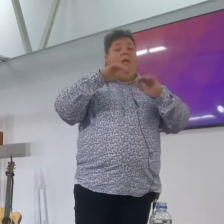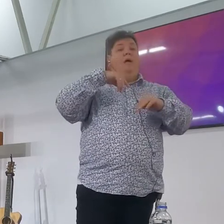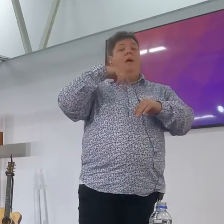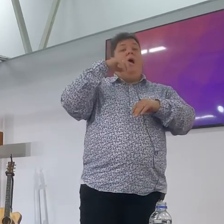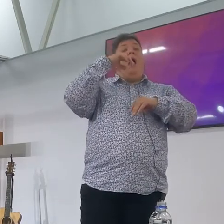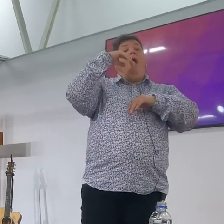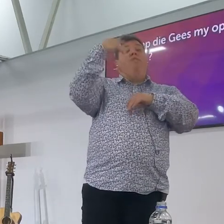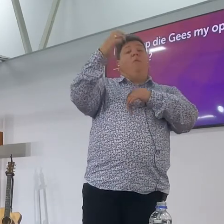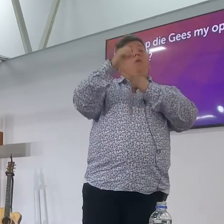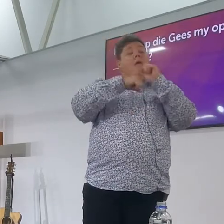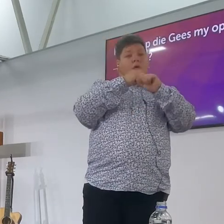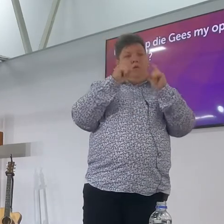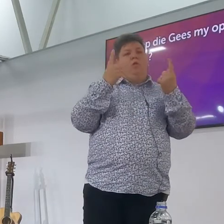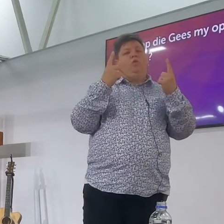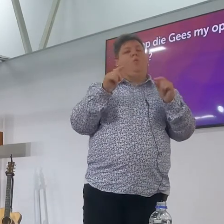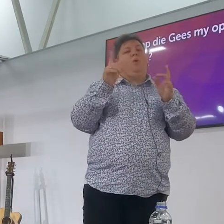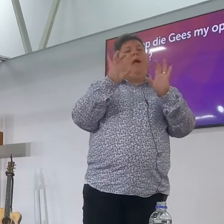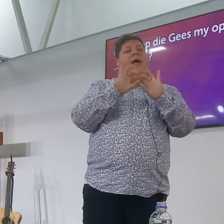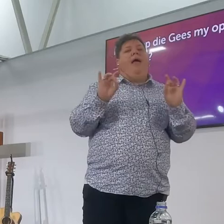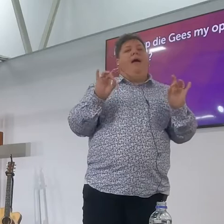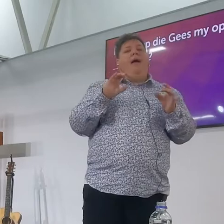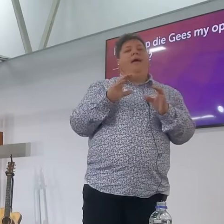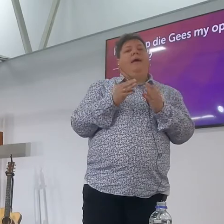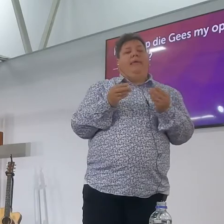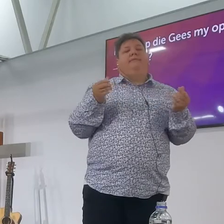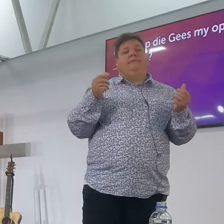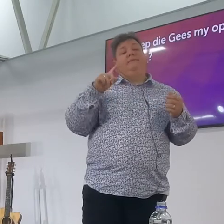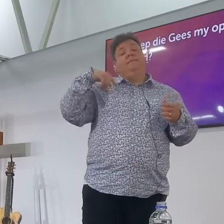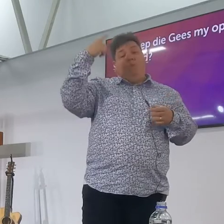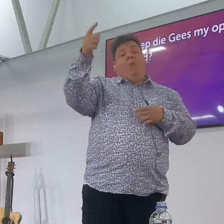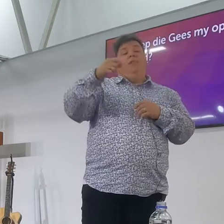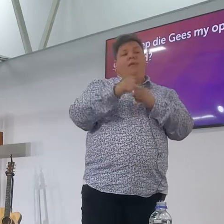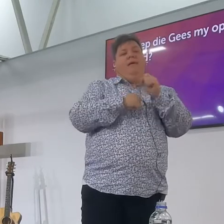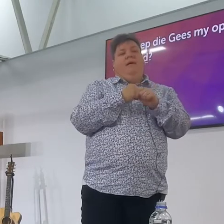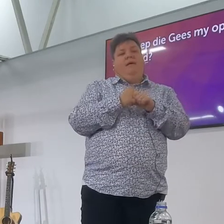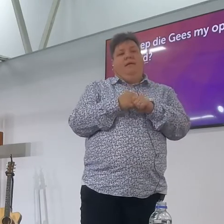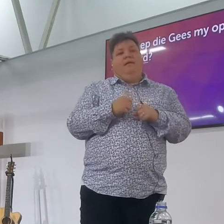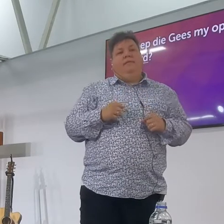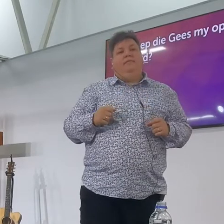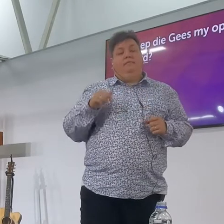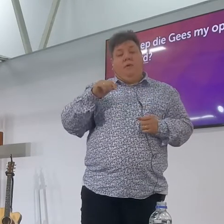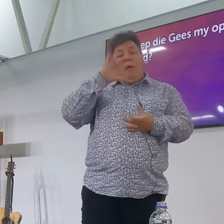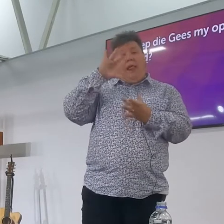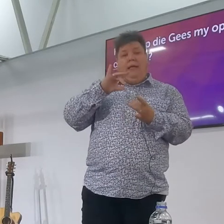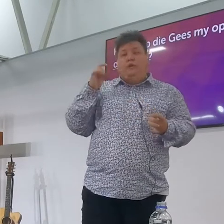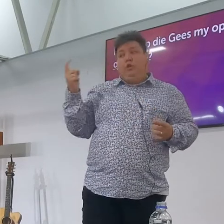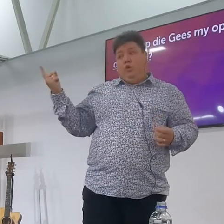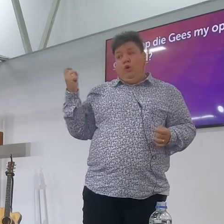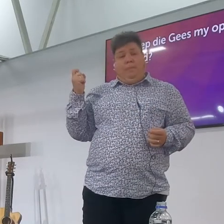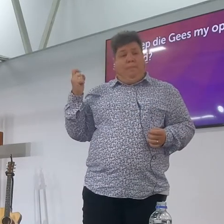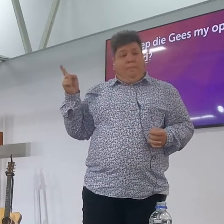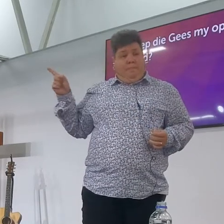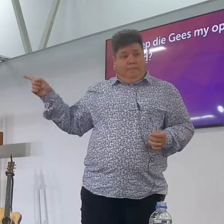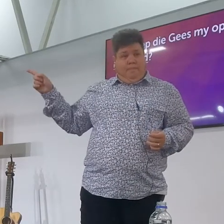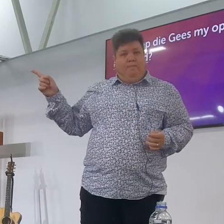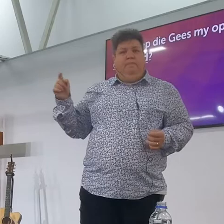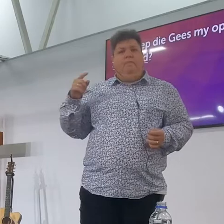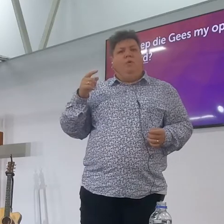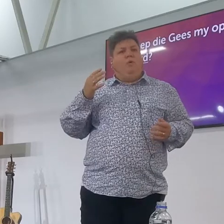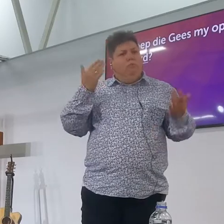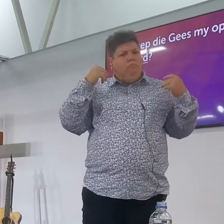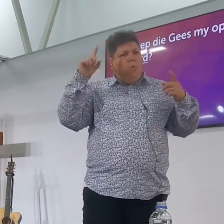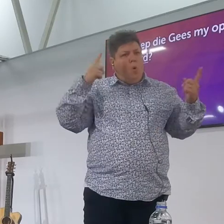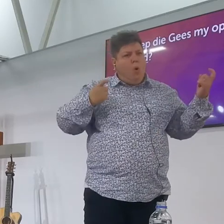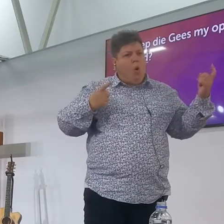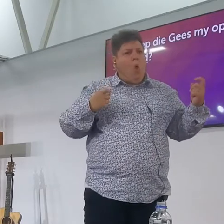julle reg daarvoor? Ok, laaste ene. Die Heilige Gees roep my op tot 'n geestelike stryd. Die Heilige Gees roep my op tot oorlog.